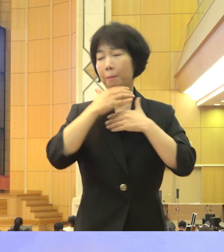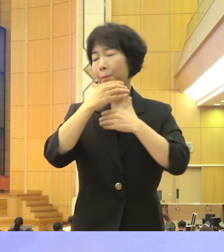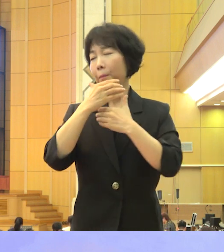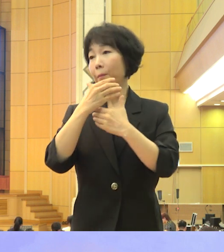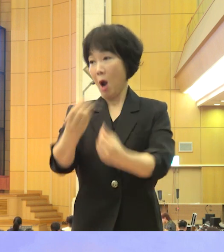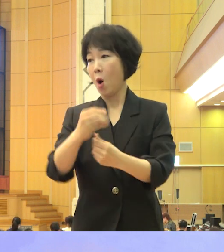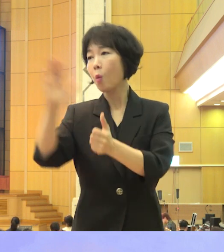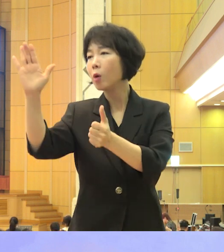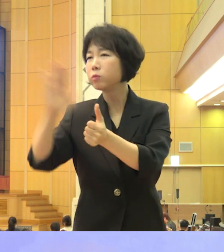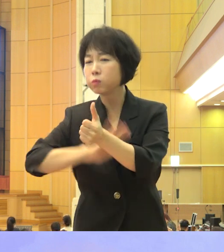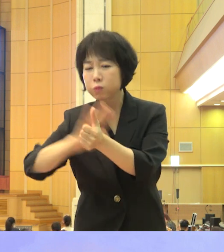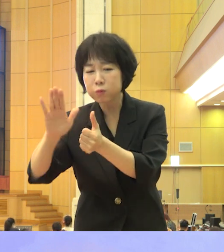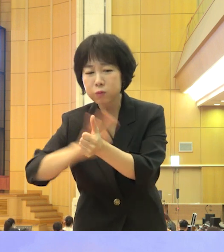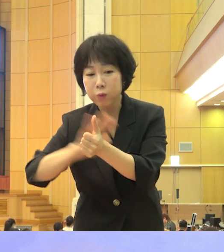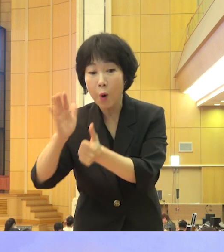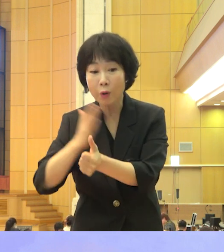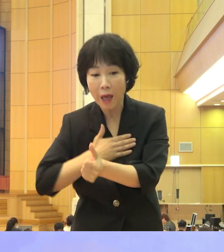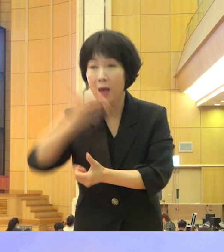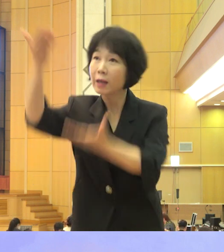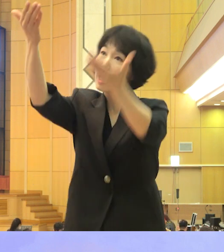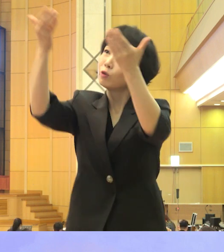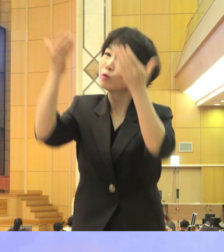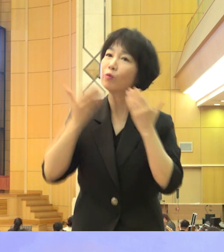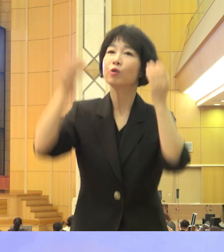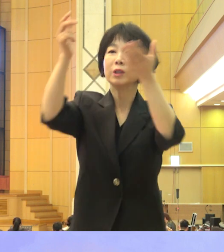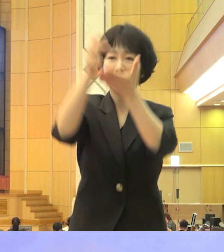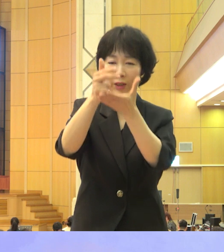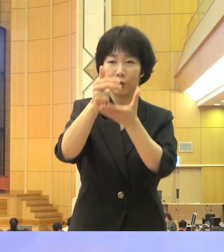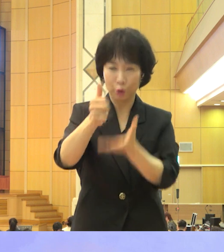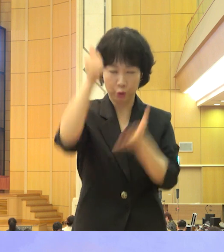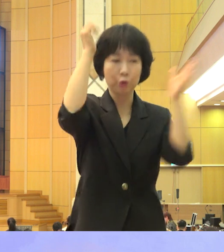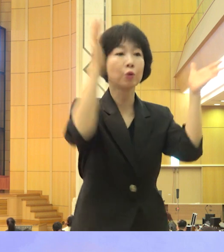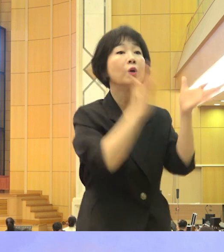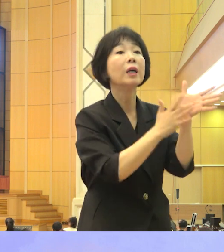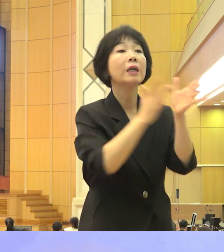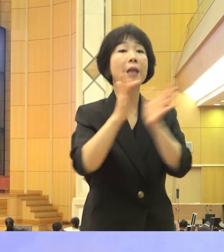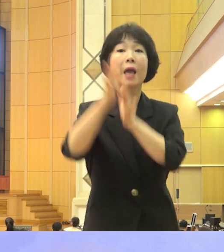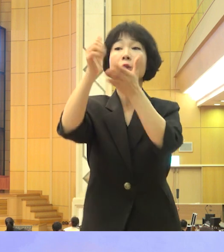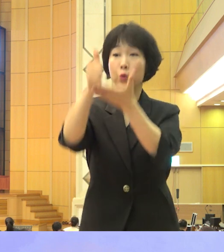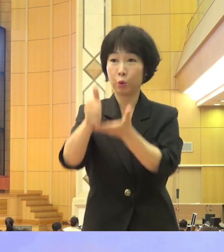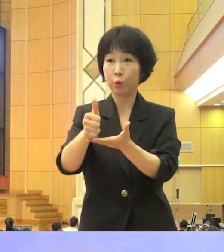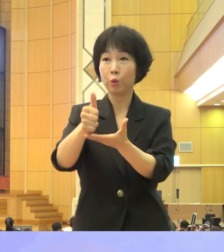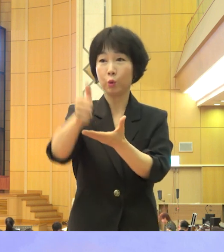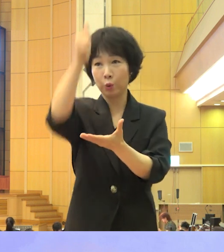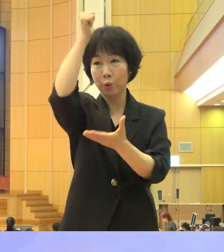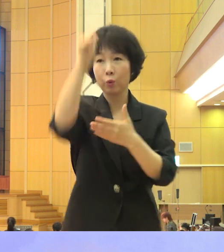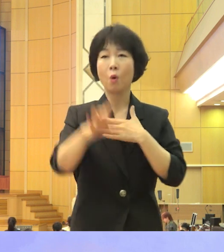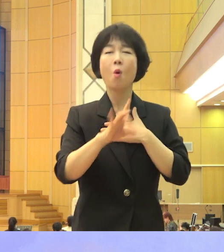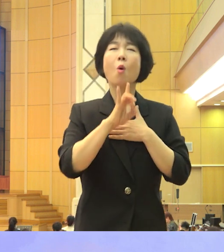참된 평안과 위로 내게 주신 주 예수